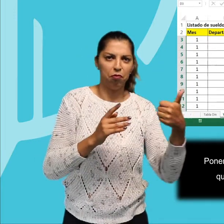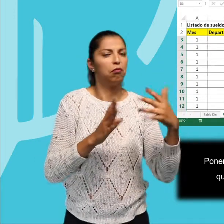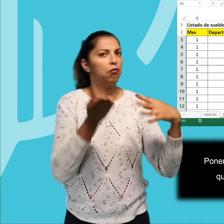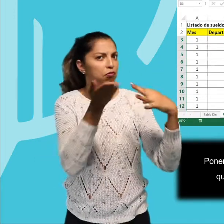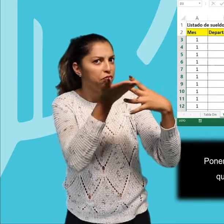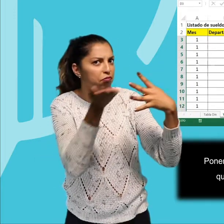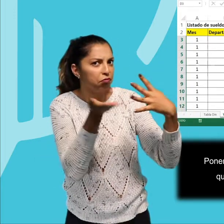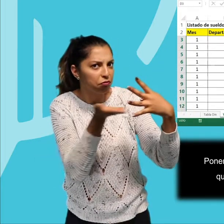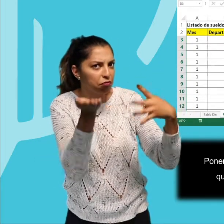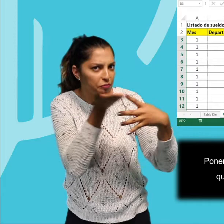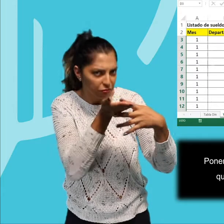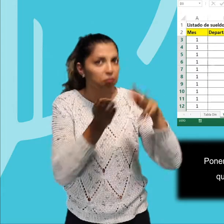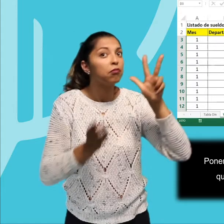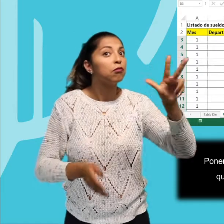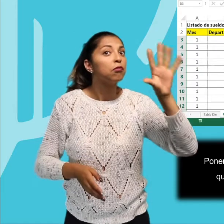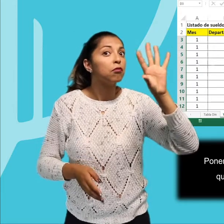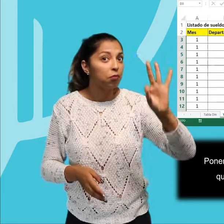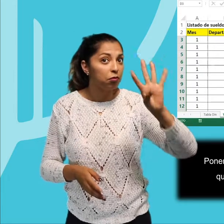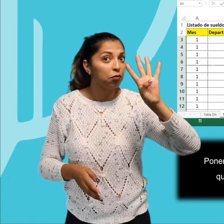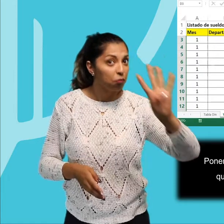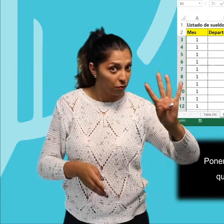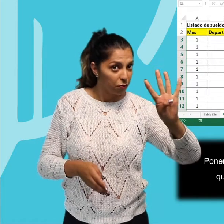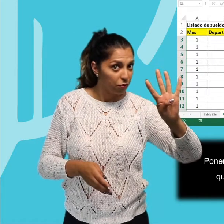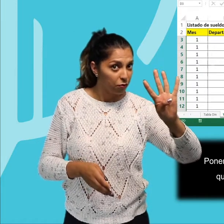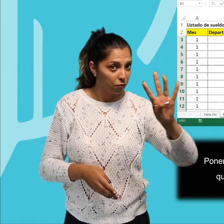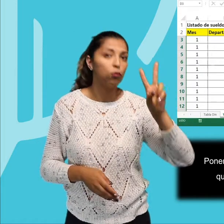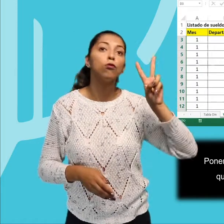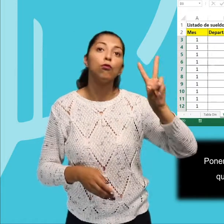394 y 2.000 dólares.